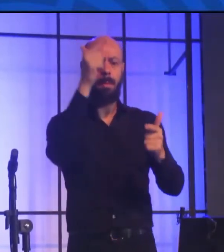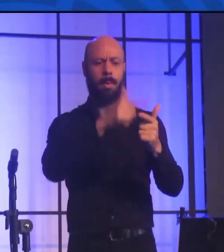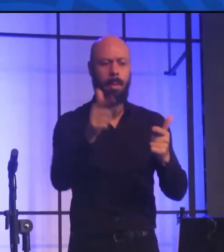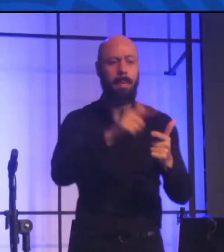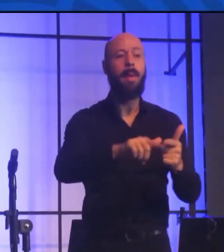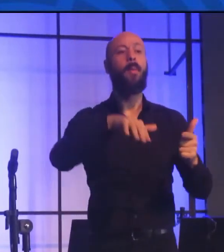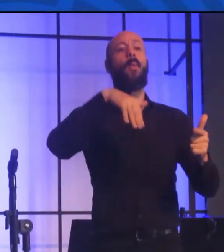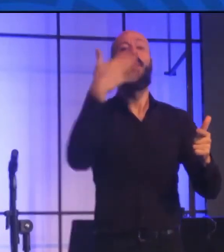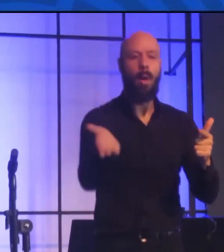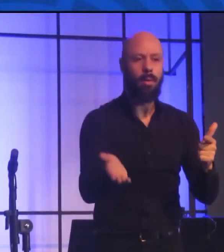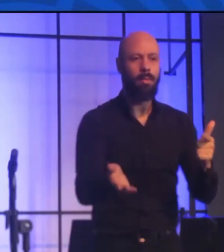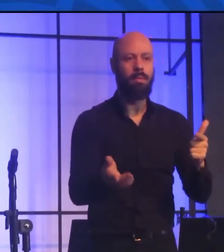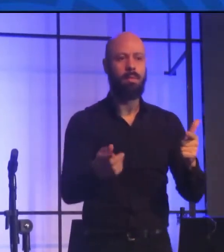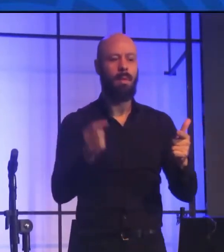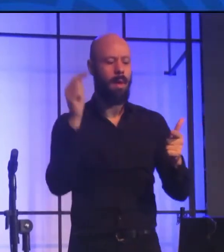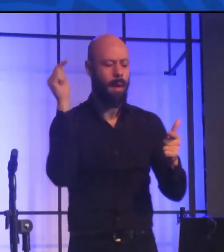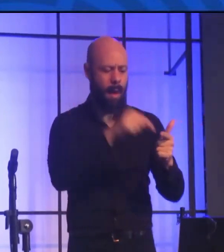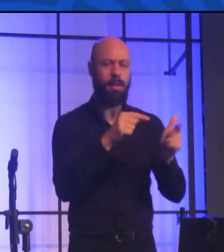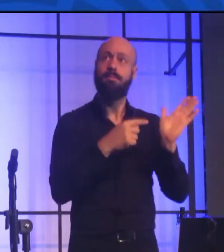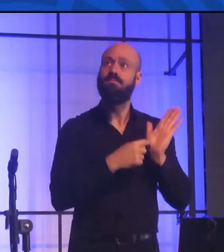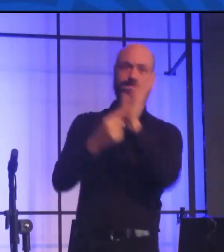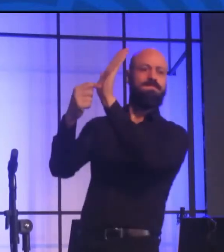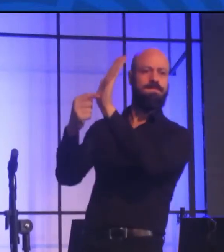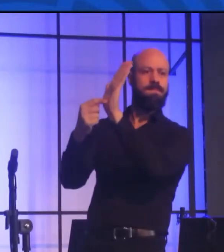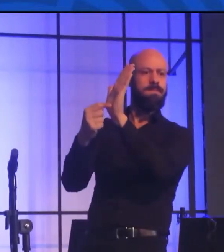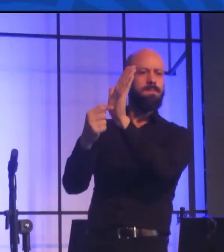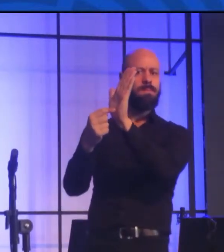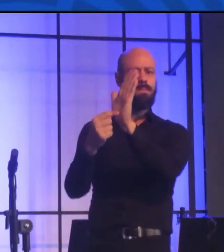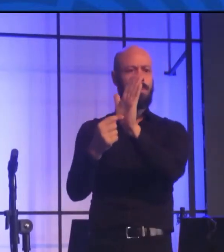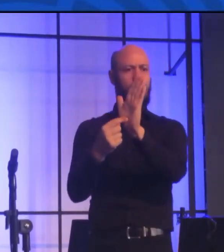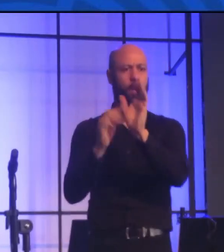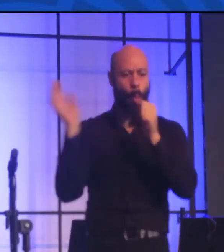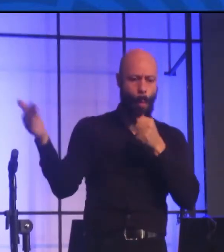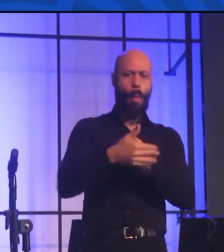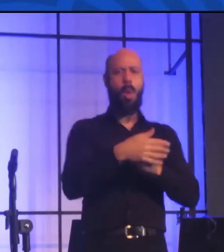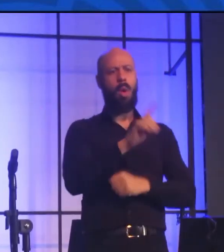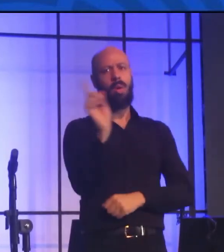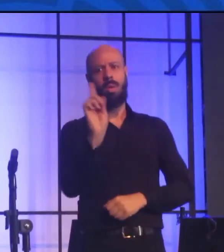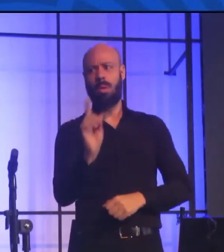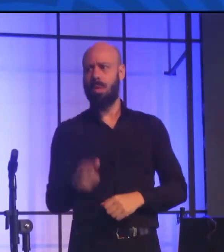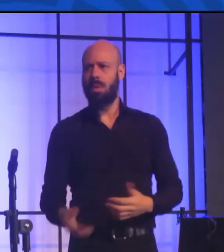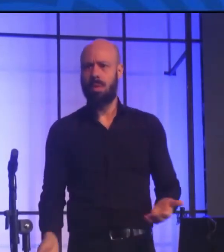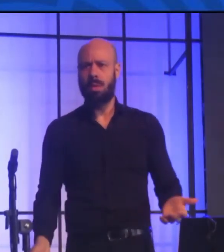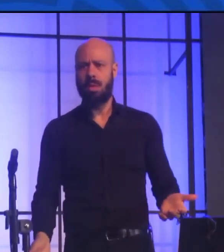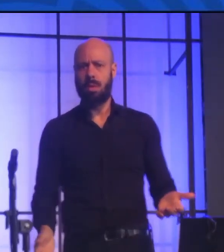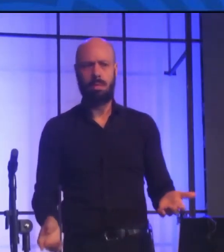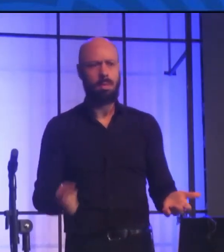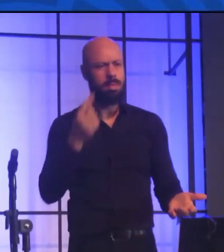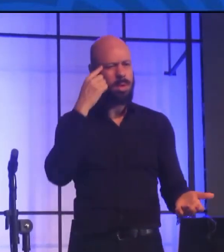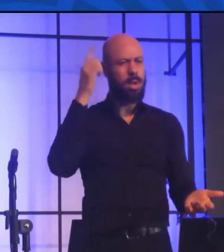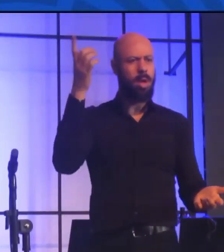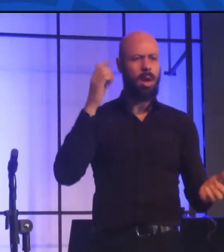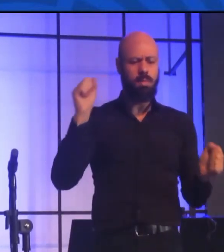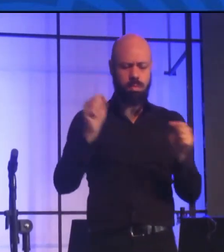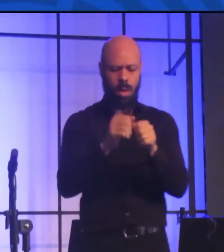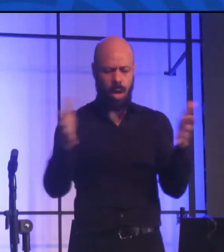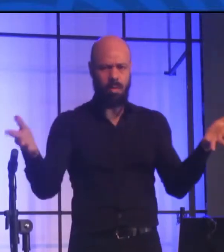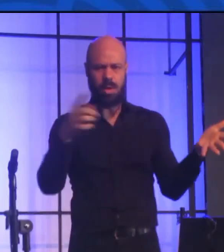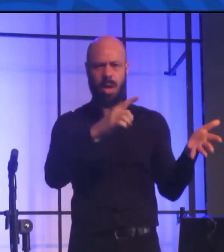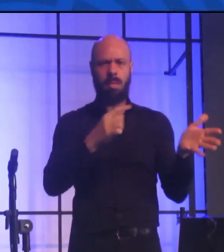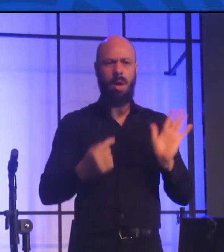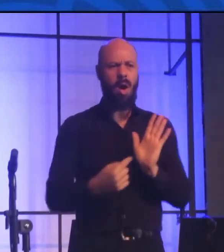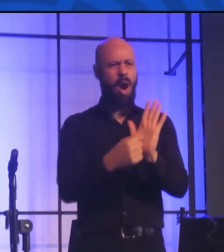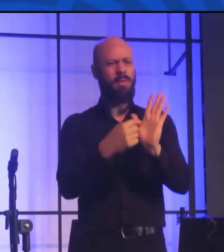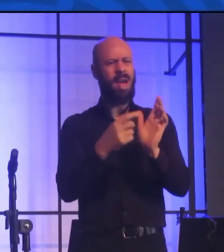agora, na sua vida, estar presente na sua vida. Deus quer que você encontre um milagre, você revele a